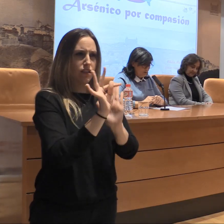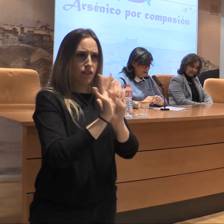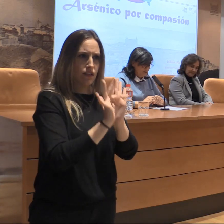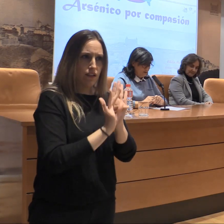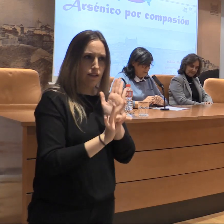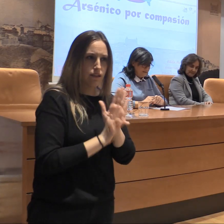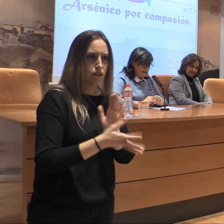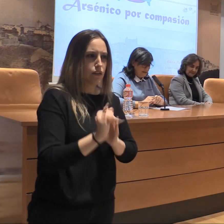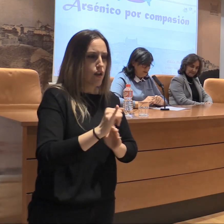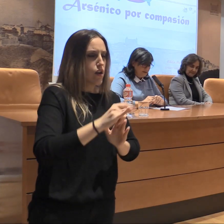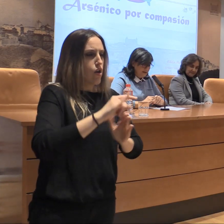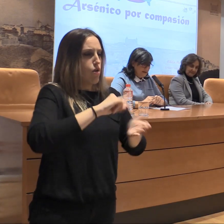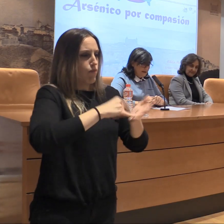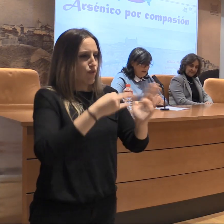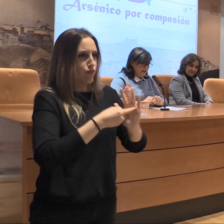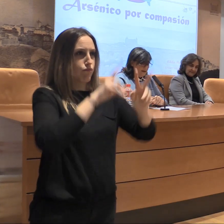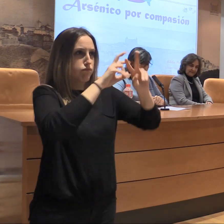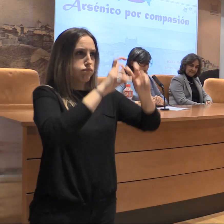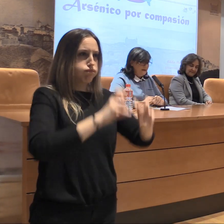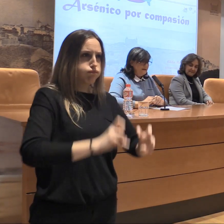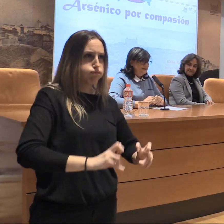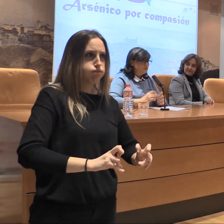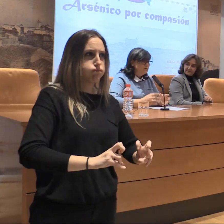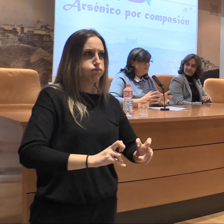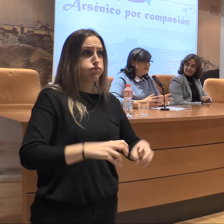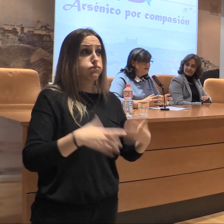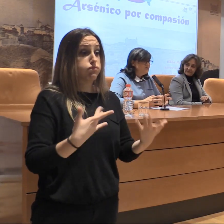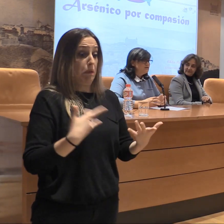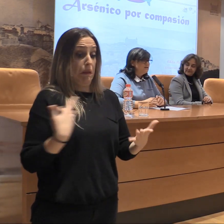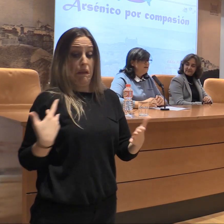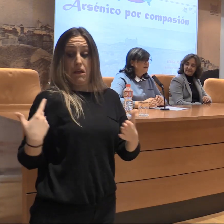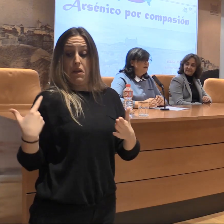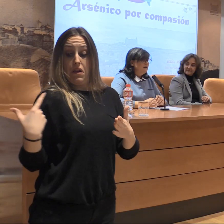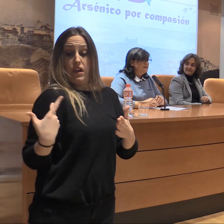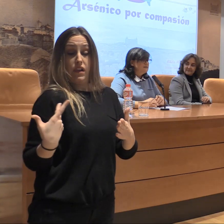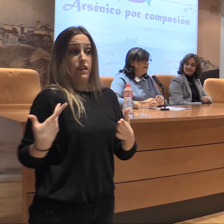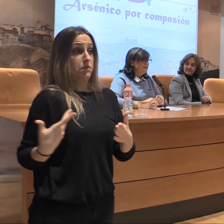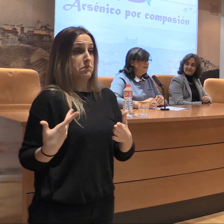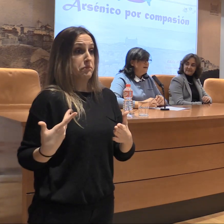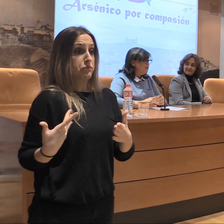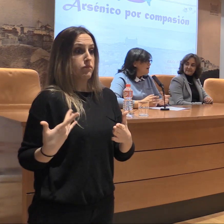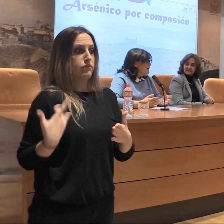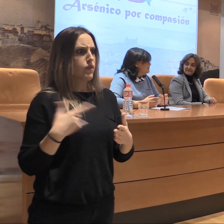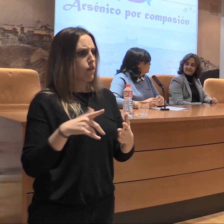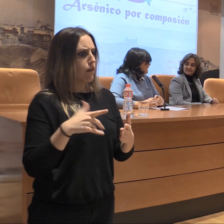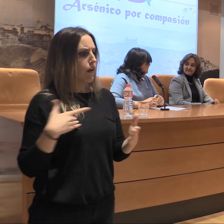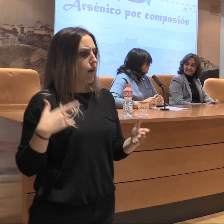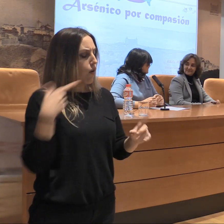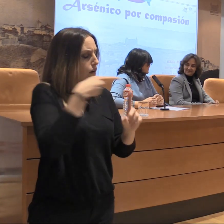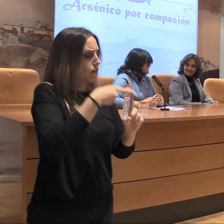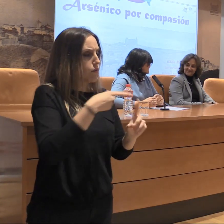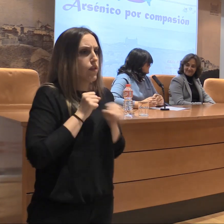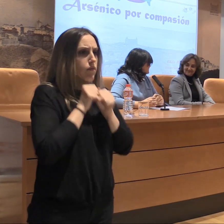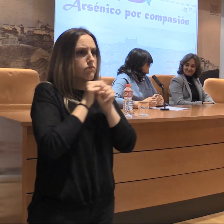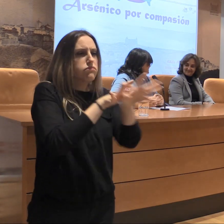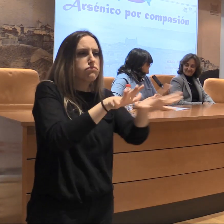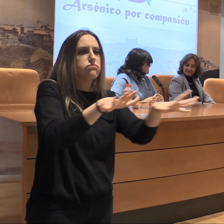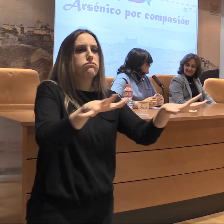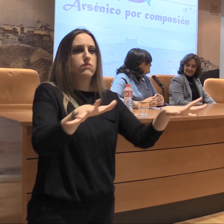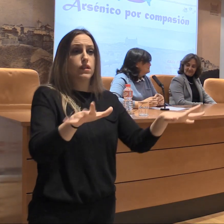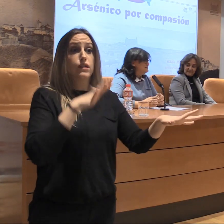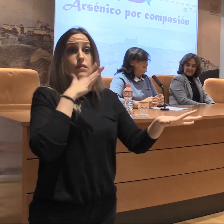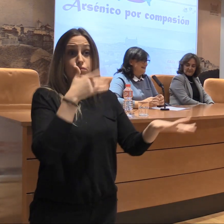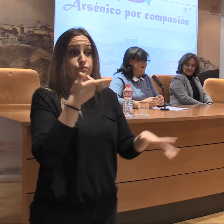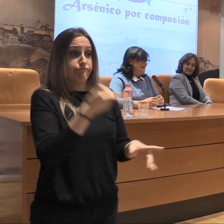muchísimos proyectos de investigación, y en los últimos años se ha dedicado a la divulgación, y por eso, por